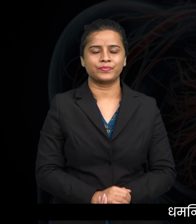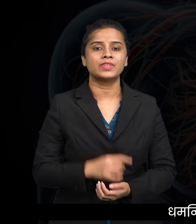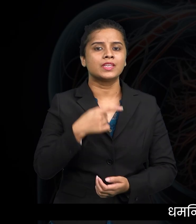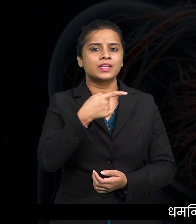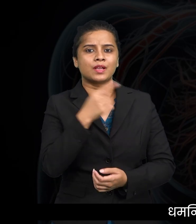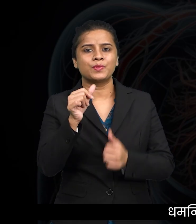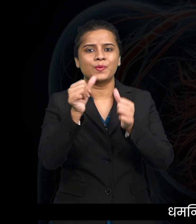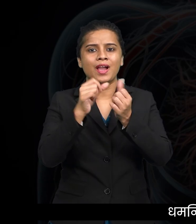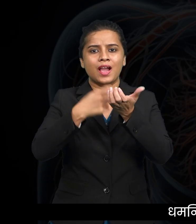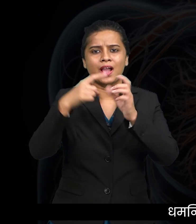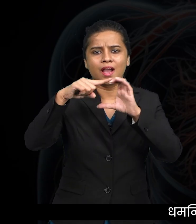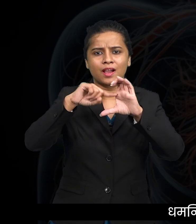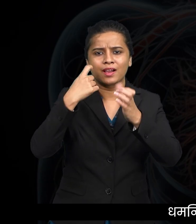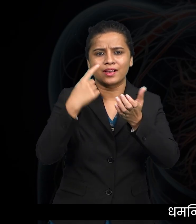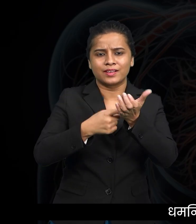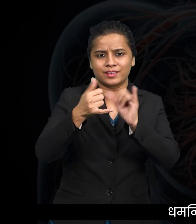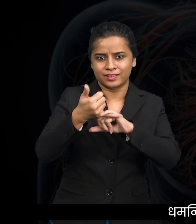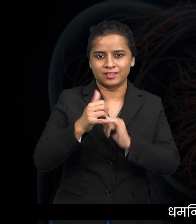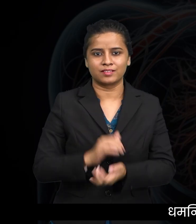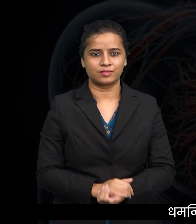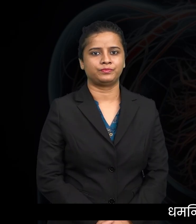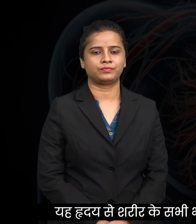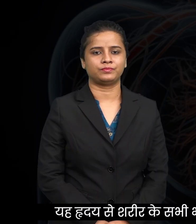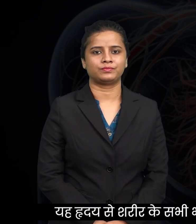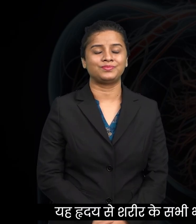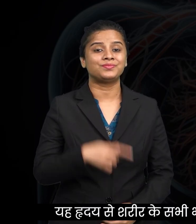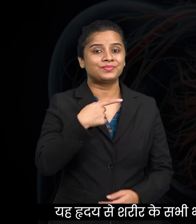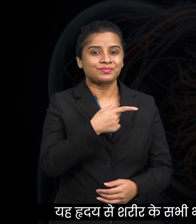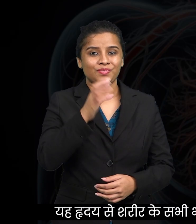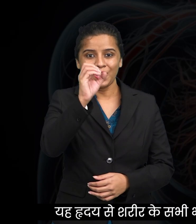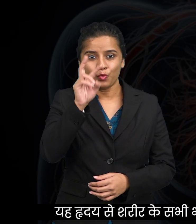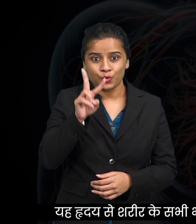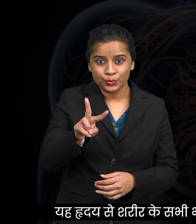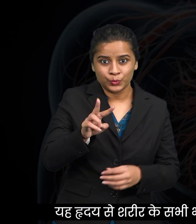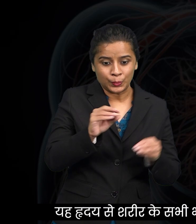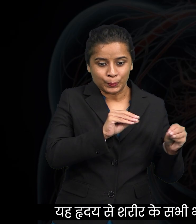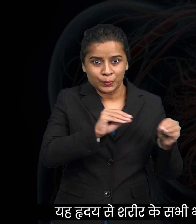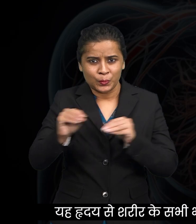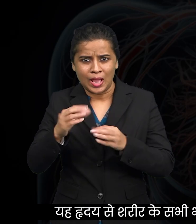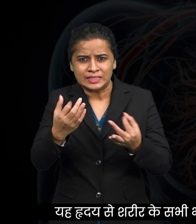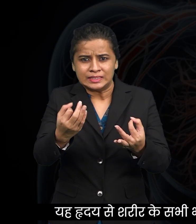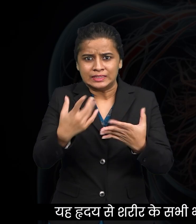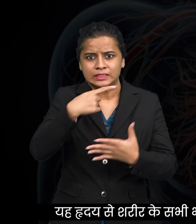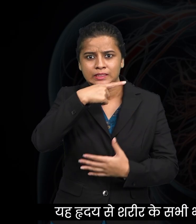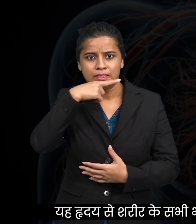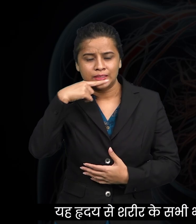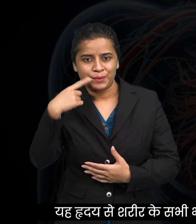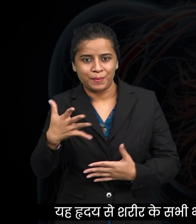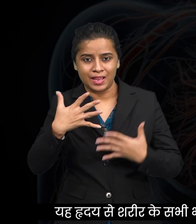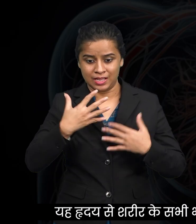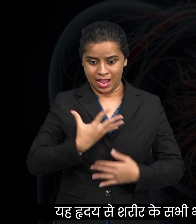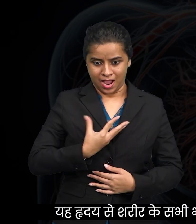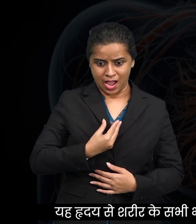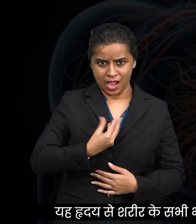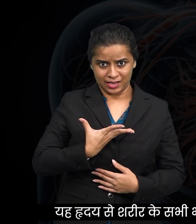धमनियों की बात करें तो यह हृदय से शरीर के सभी भागों तक